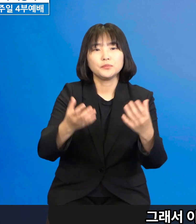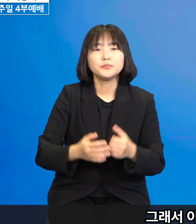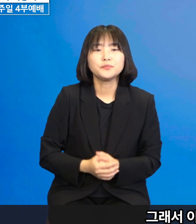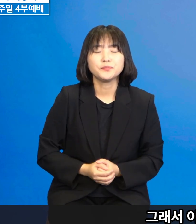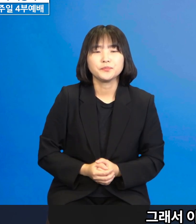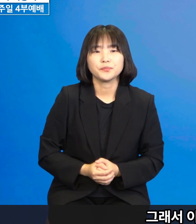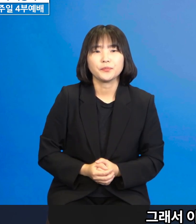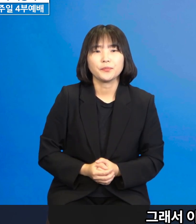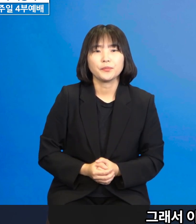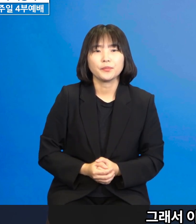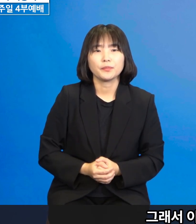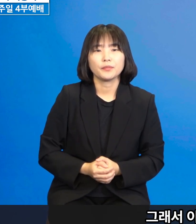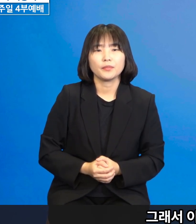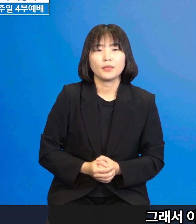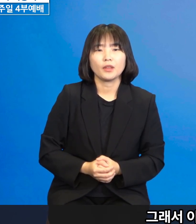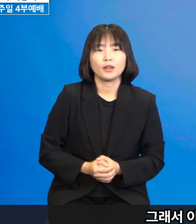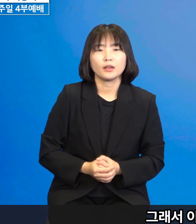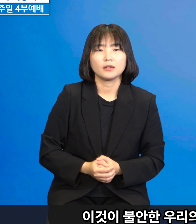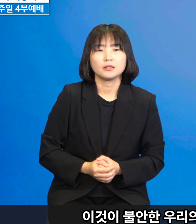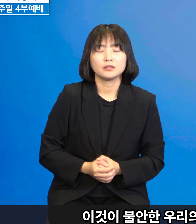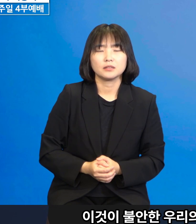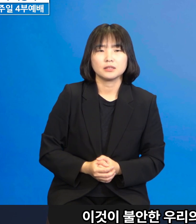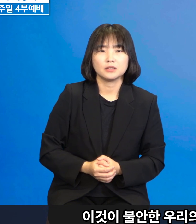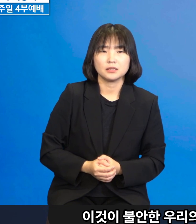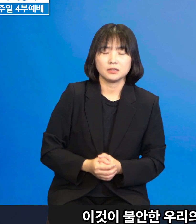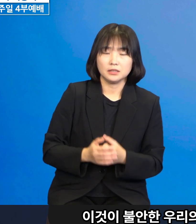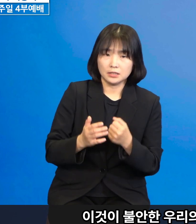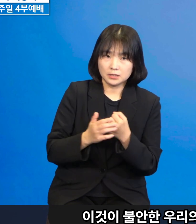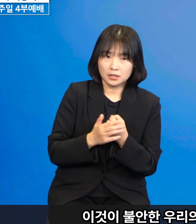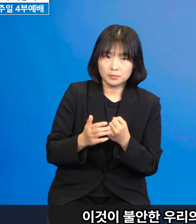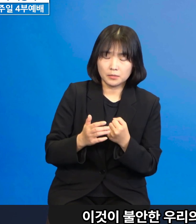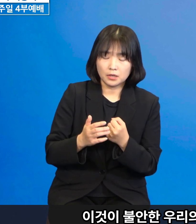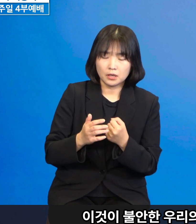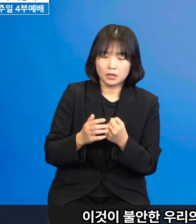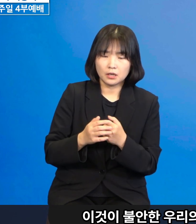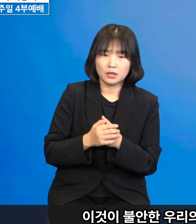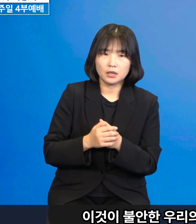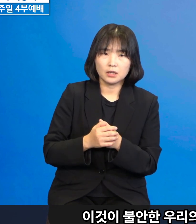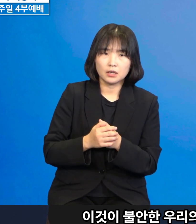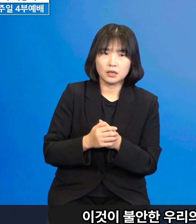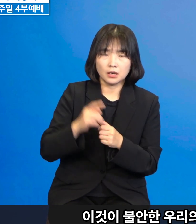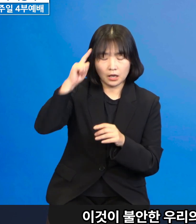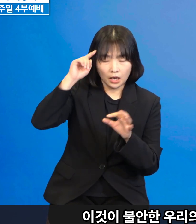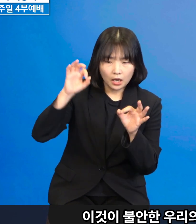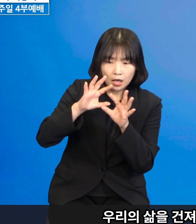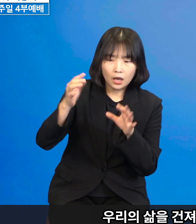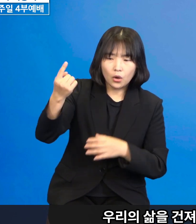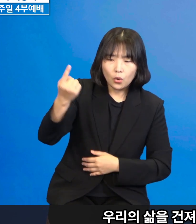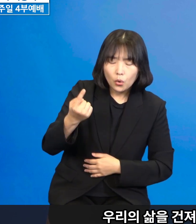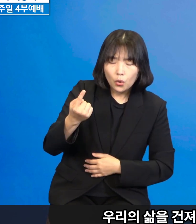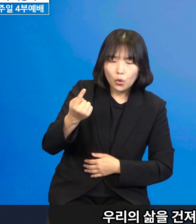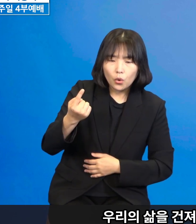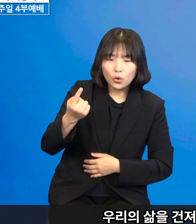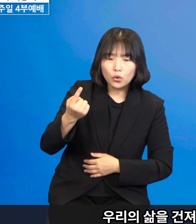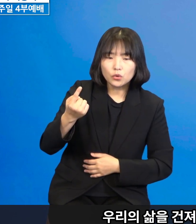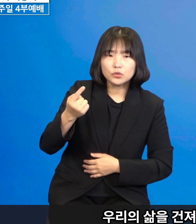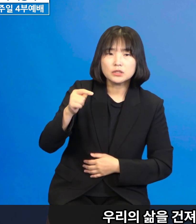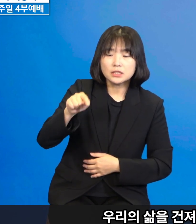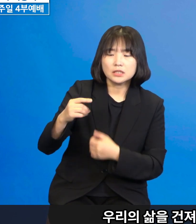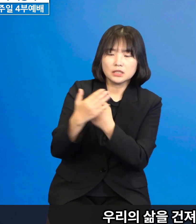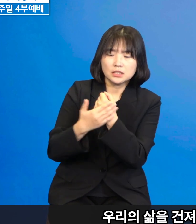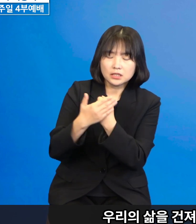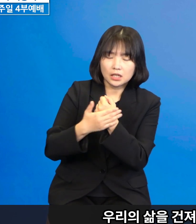그래서 이 도래, 이 강림, 이것이 불안한 우리의 삶을 다윗을 건진 것처럼 우리의 삶을